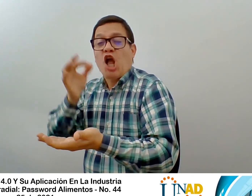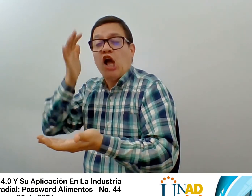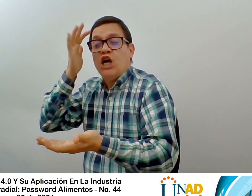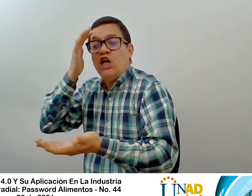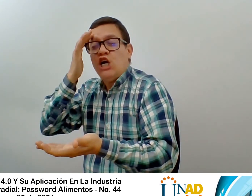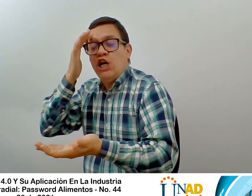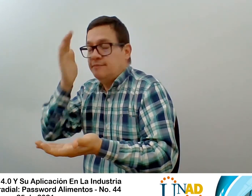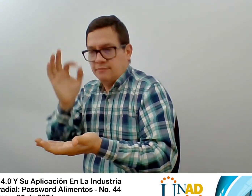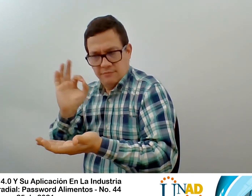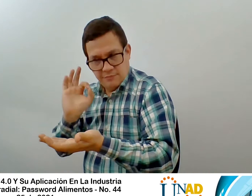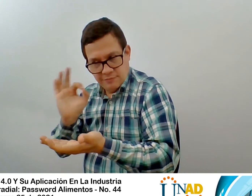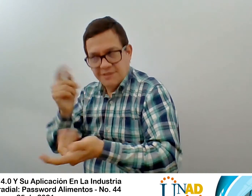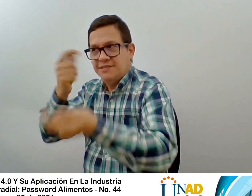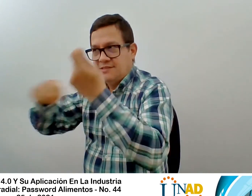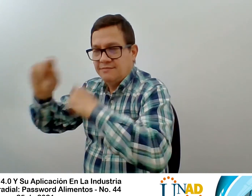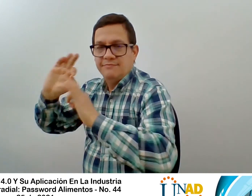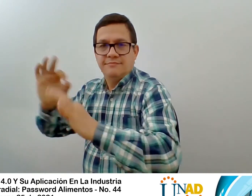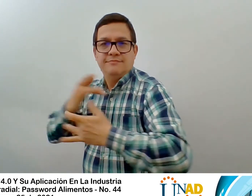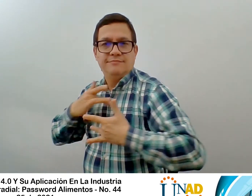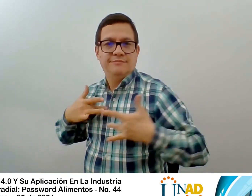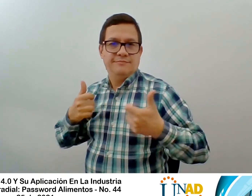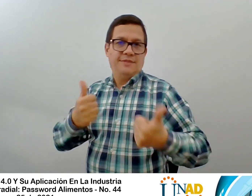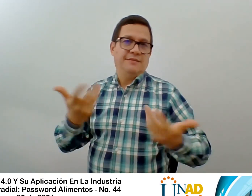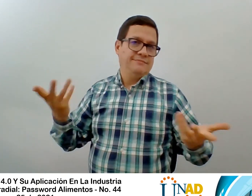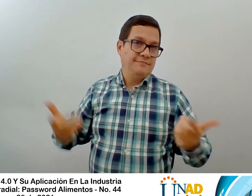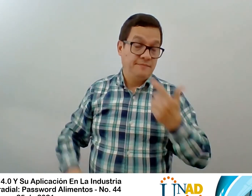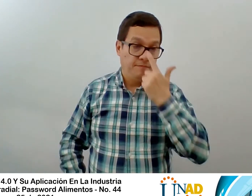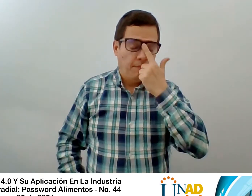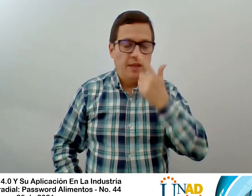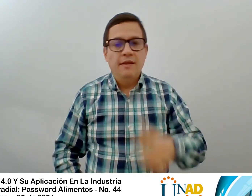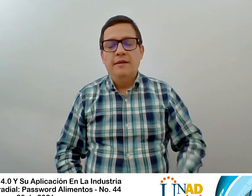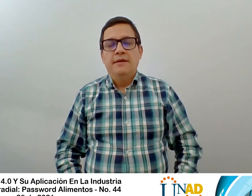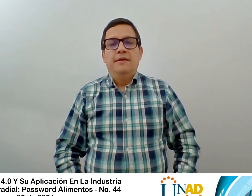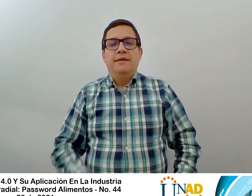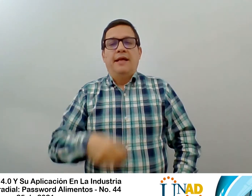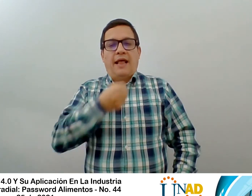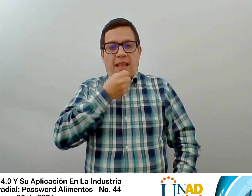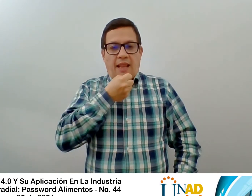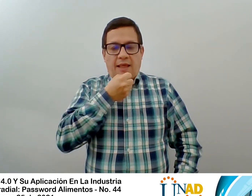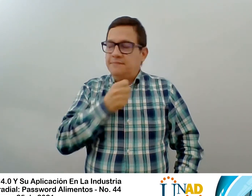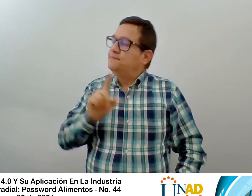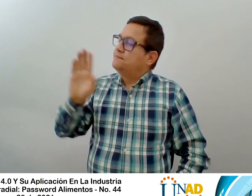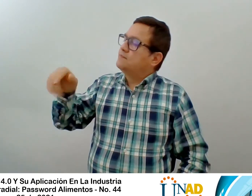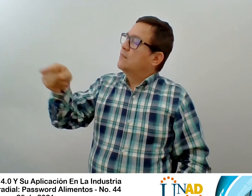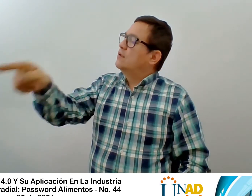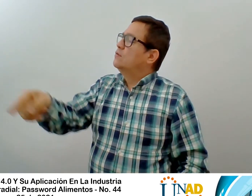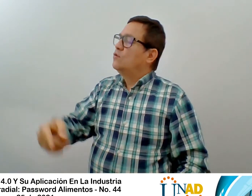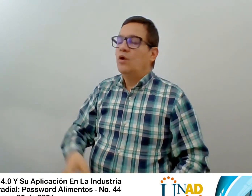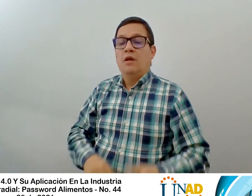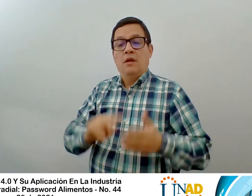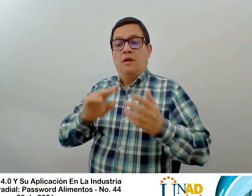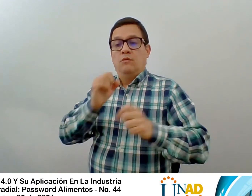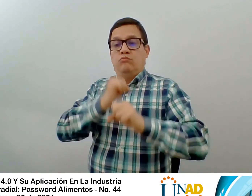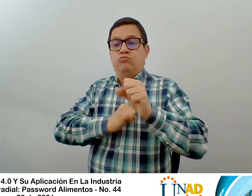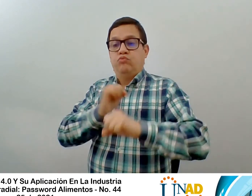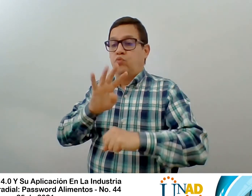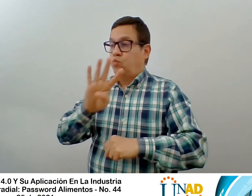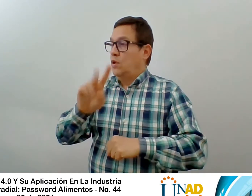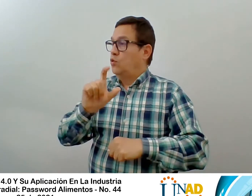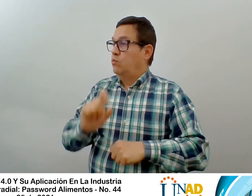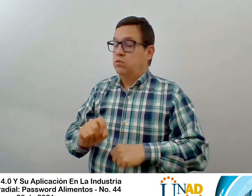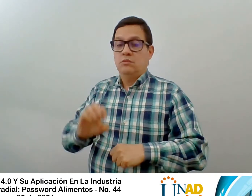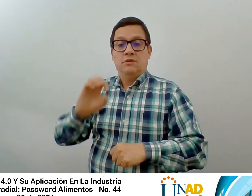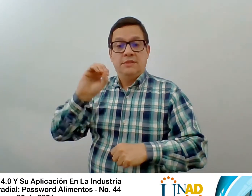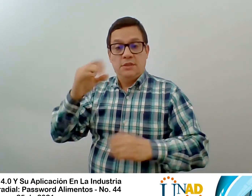manera de síntesis, le podríamos contar a nuestros oyentes, según tu opinión, esencialmente, ¿qué ofrece